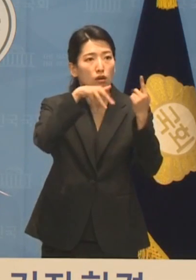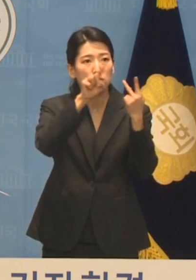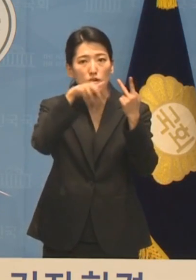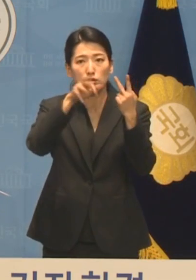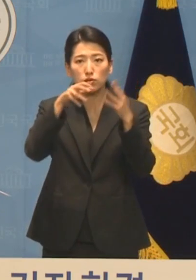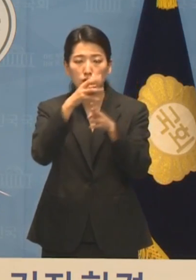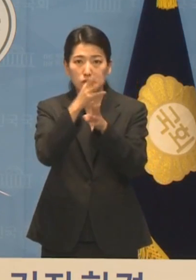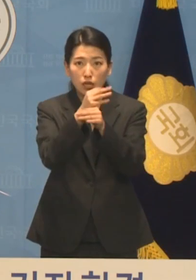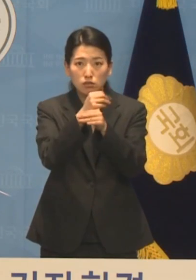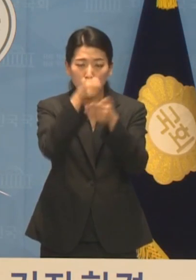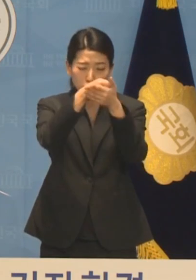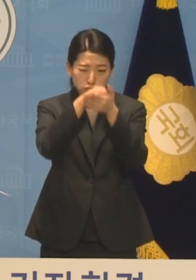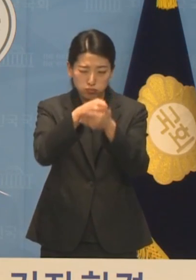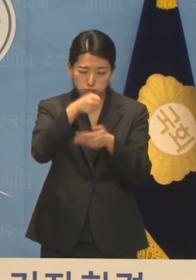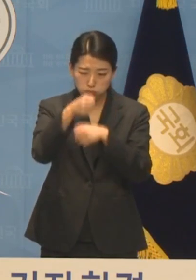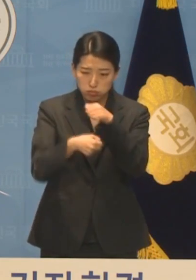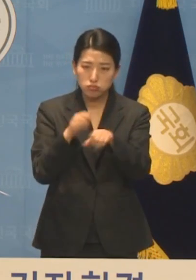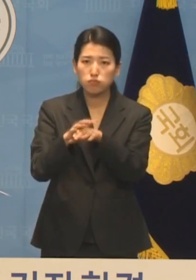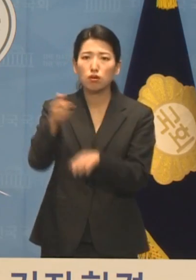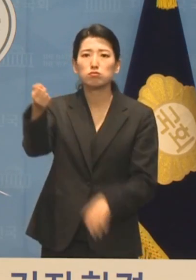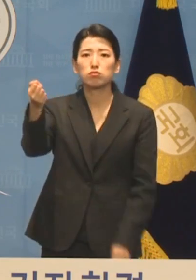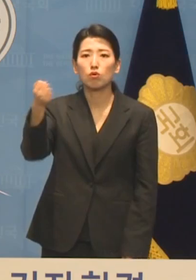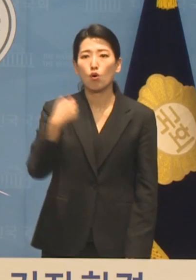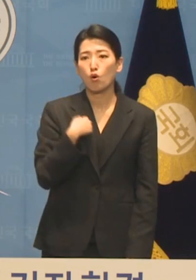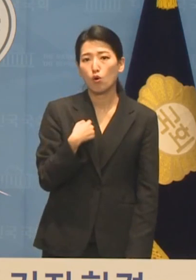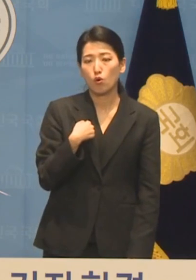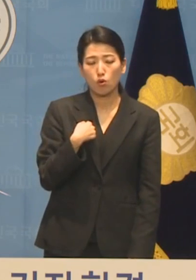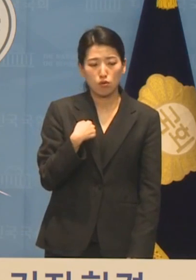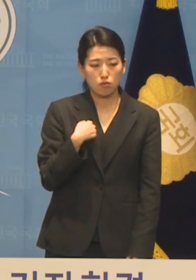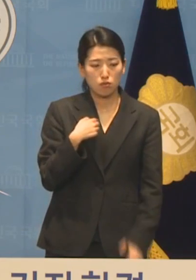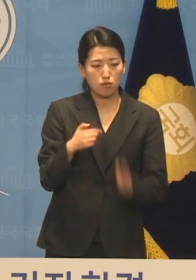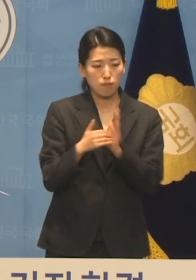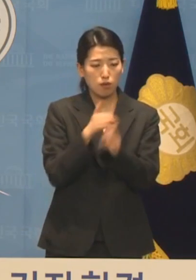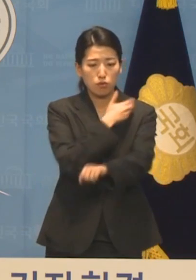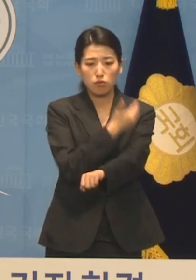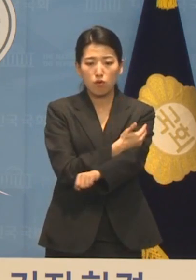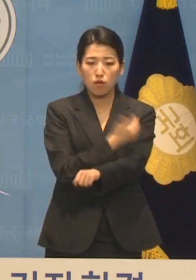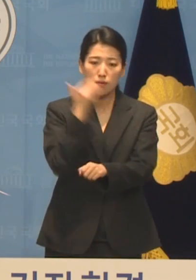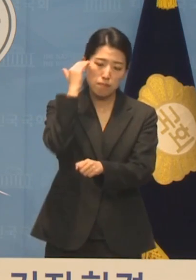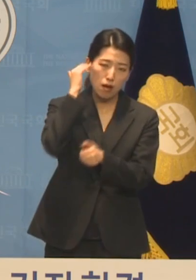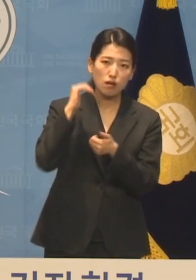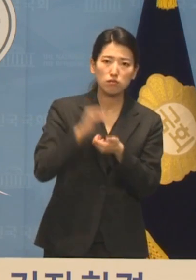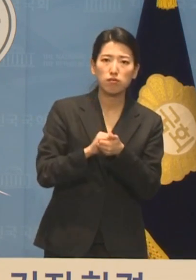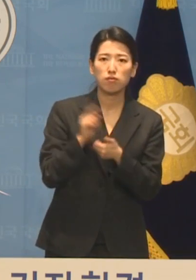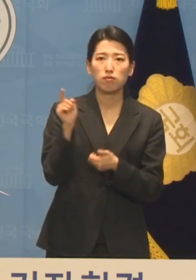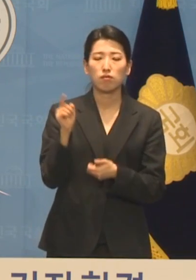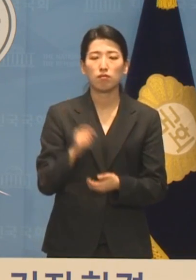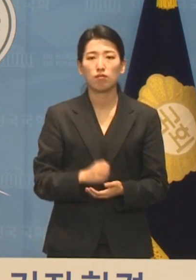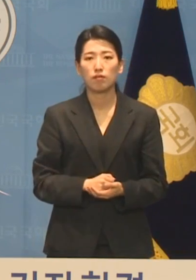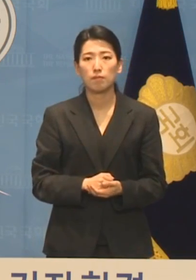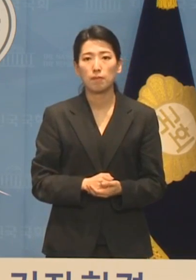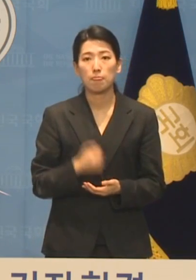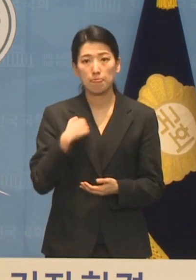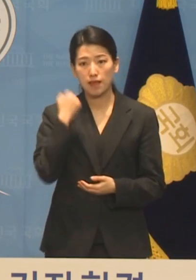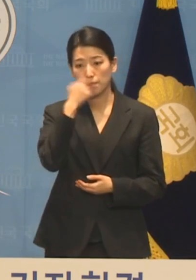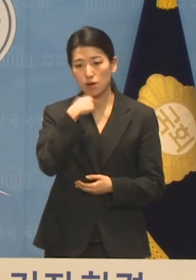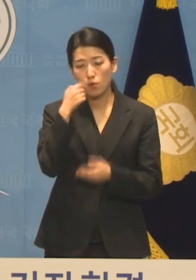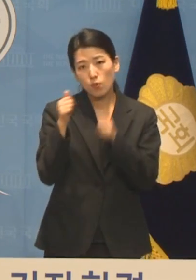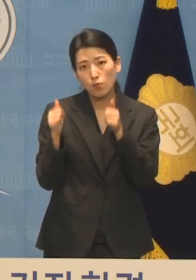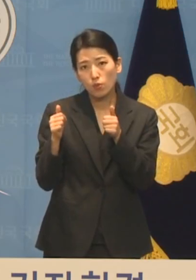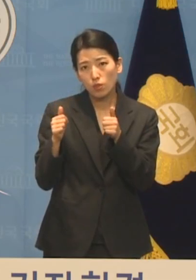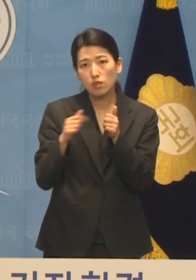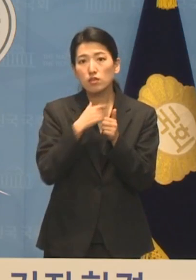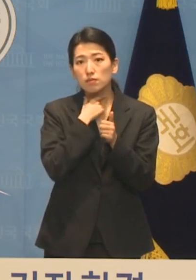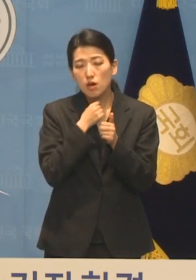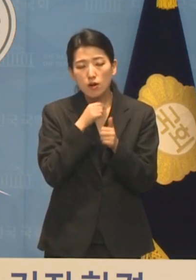없는 일이고 무엇보다 피소추인의 방어권을 심각하게 제한하는 문제입니다. 변론기일을 정할 때는 반드시 피소추인 측과